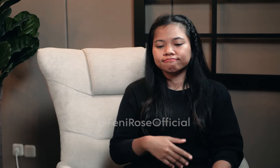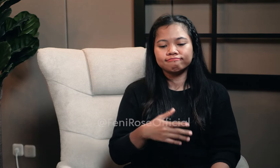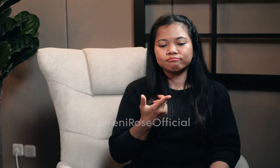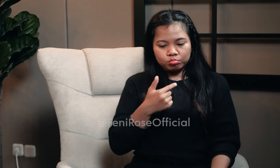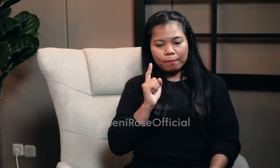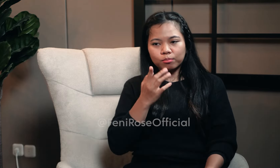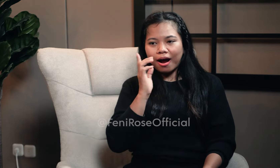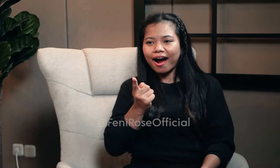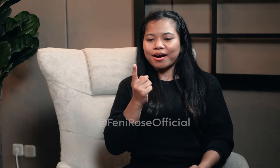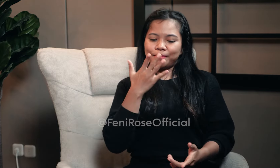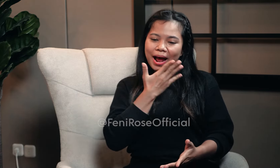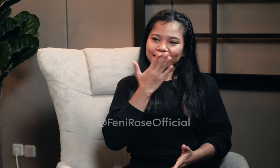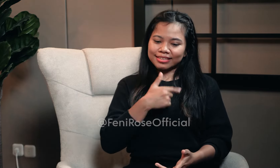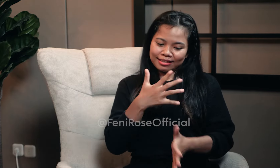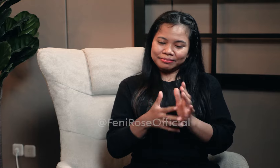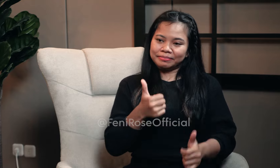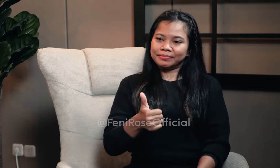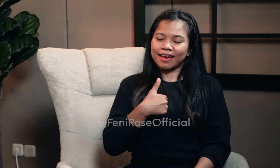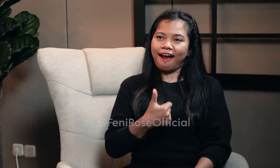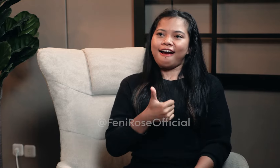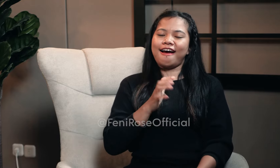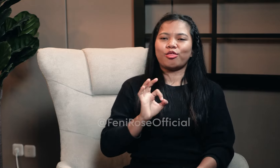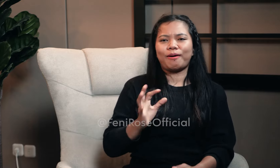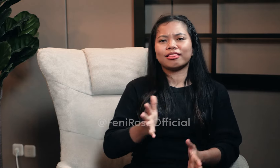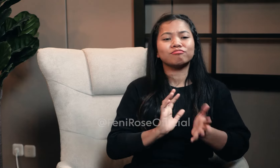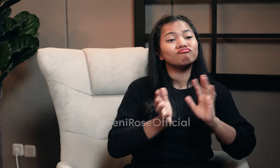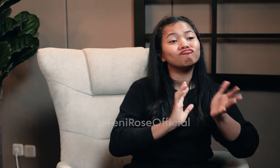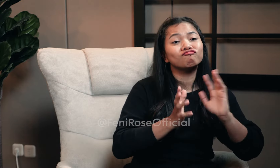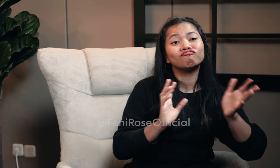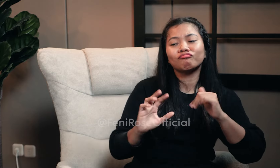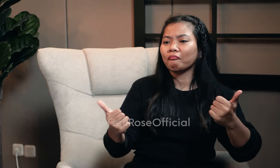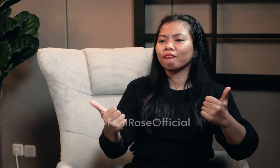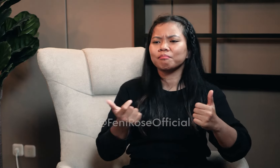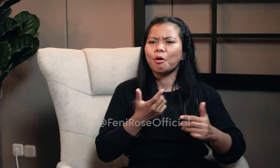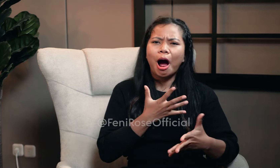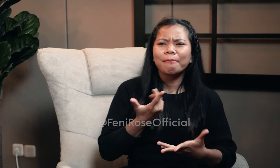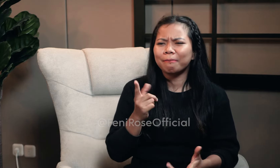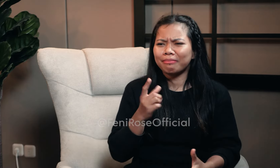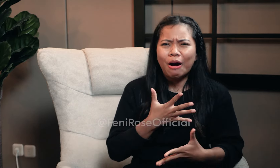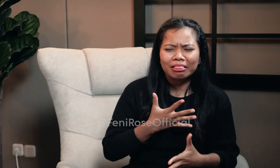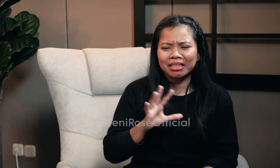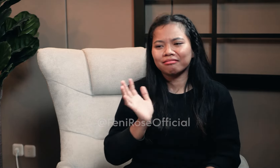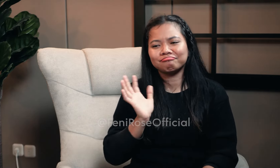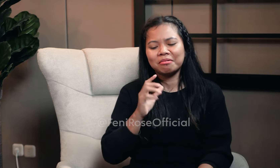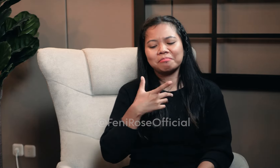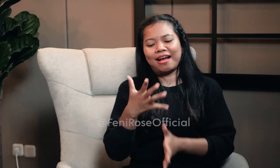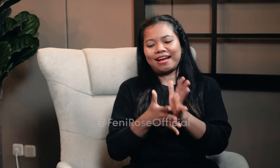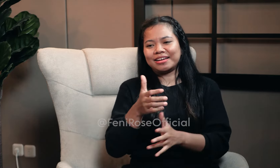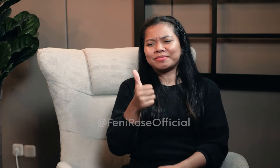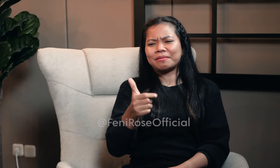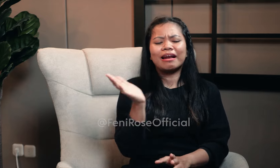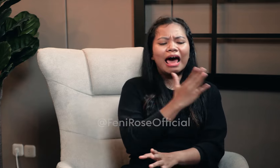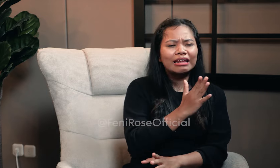ke diri saya enggak tapi kayak udah saya berterima Bagaimana Saya berusaha menggunakan bahasa isyarat untuk berkomunikasi ee Saya tidak